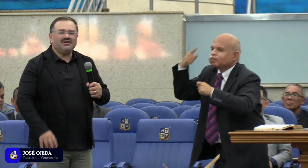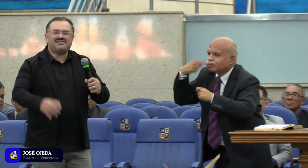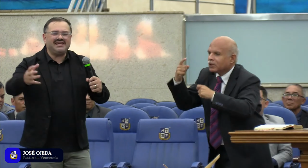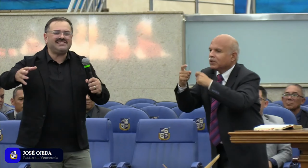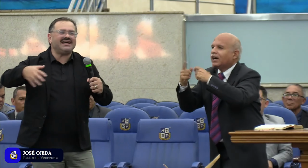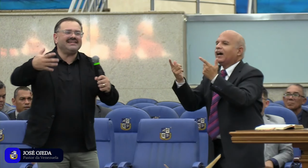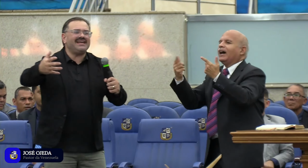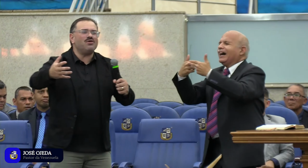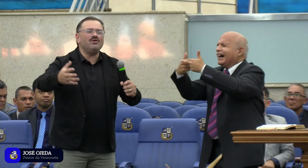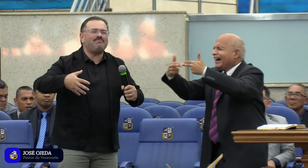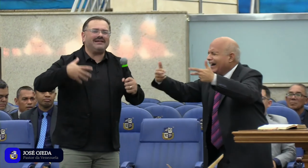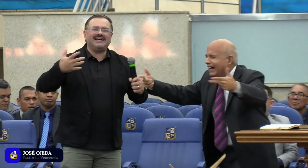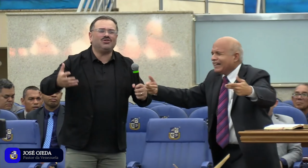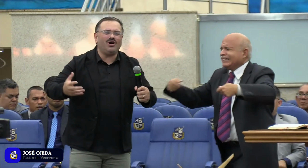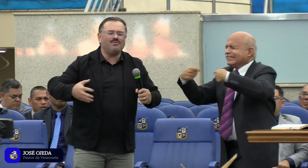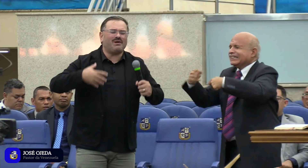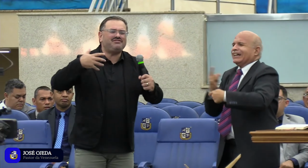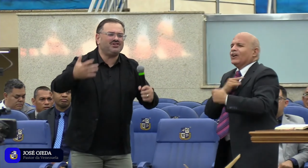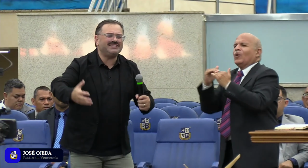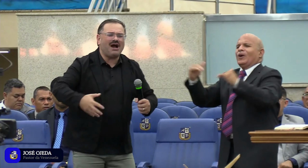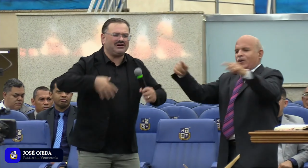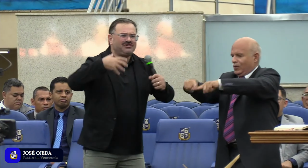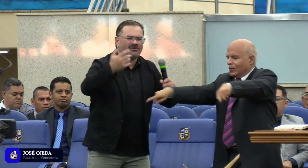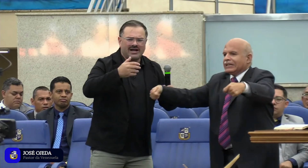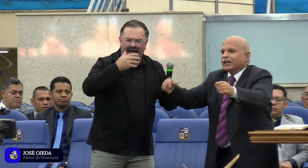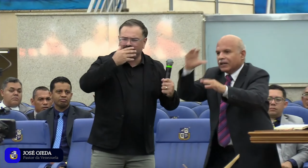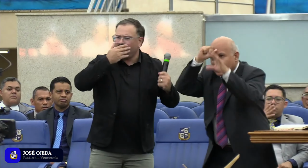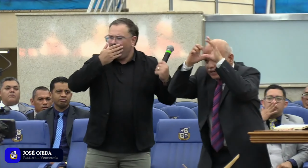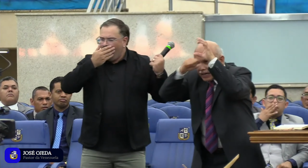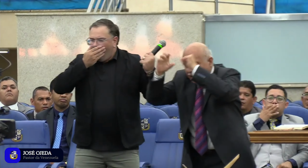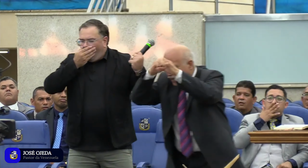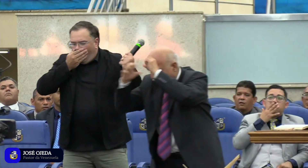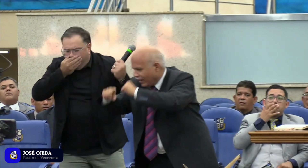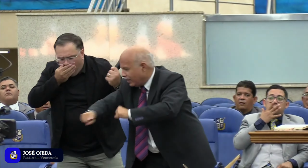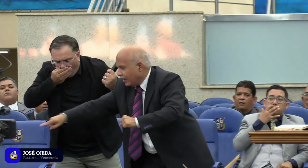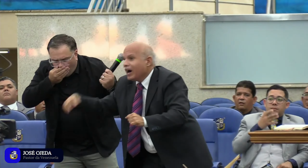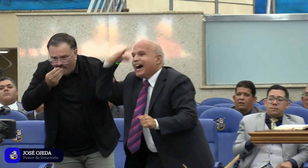Eu não sei se aqui tem algum empreendedor, um profissional, advogado,